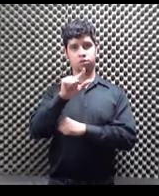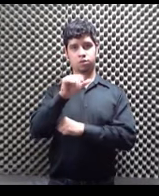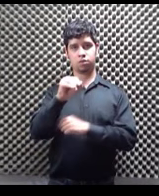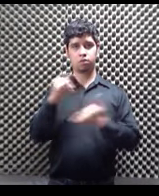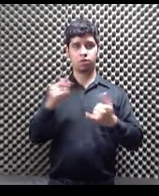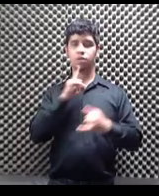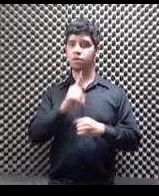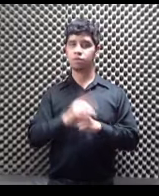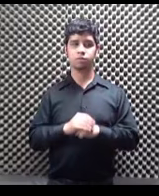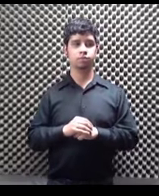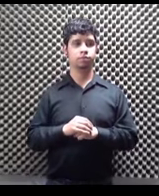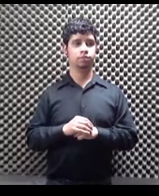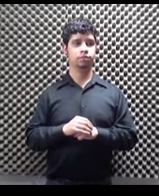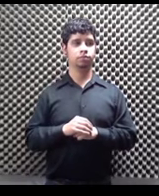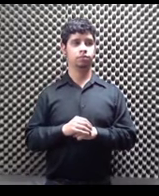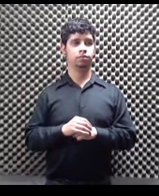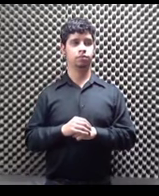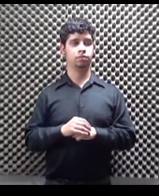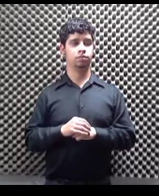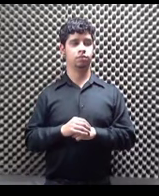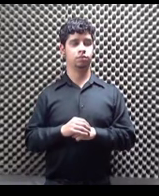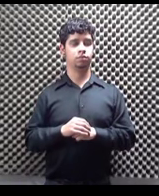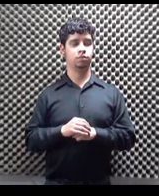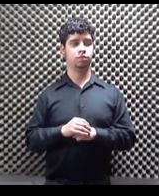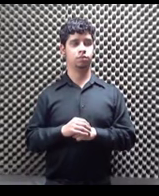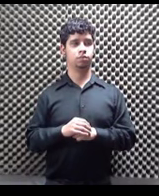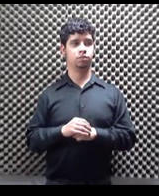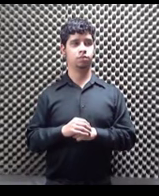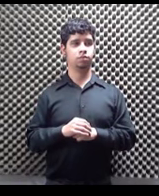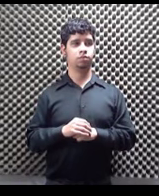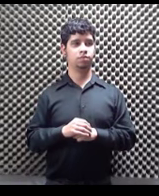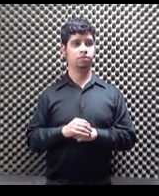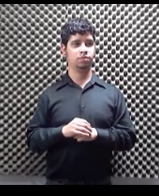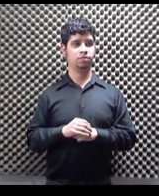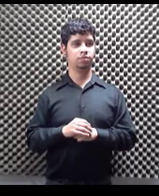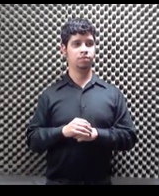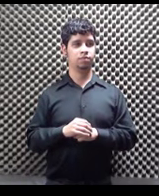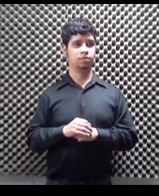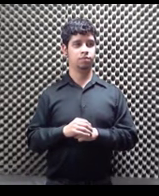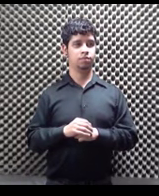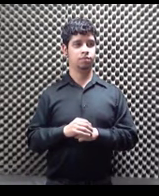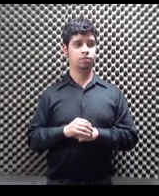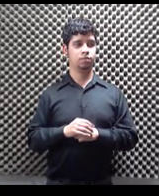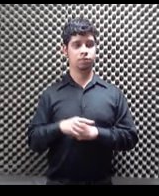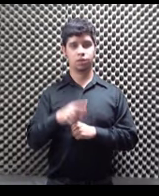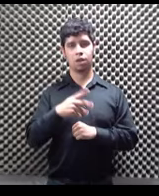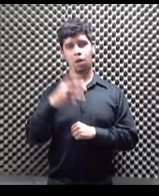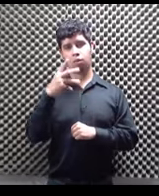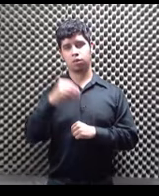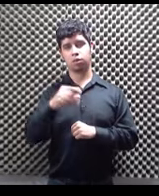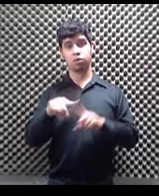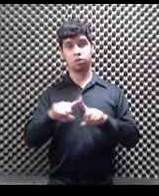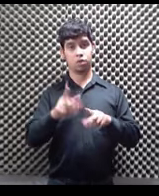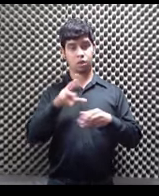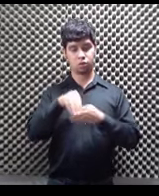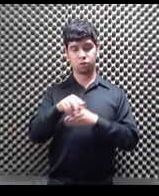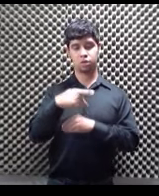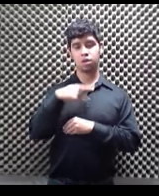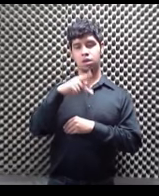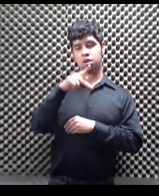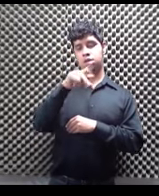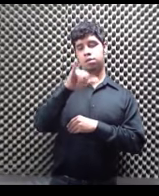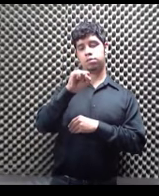Que cambio, pase mi ring. Mira, esto ahí tenemos. The Fruitery Born. Exacto. Ay, qué mono. Mira, esto es de pistacho.